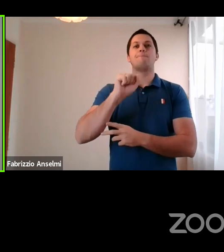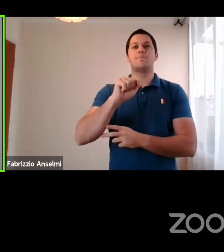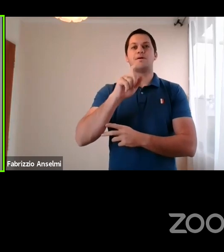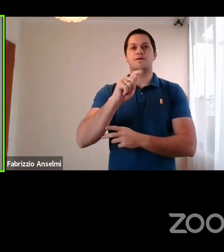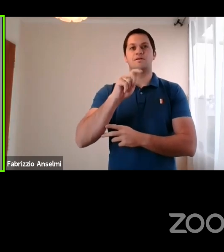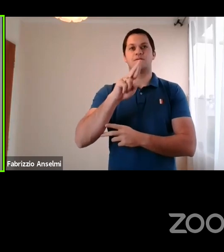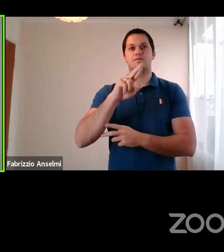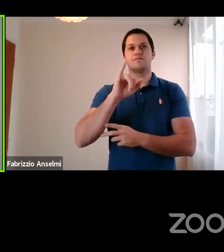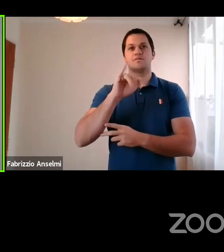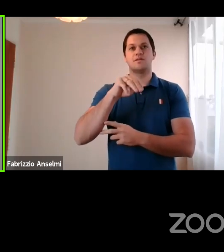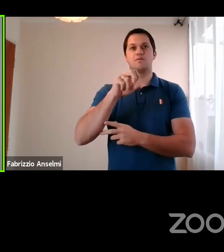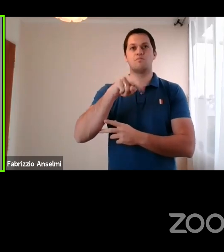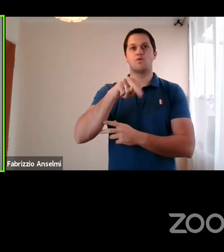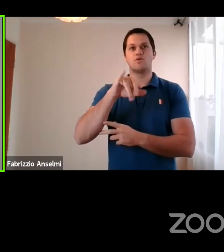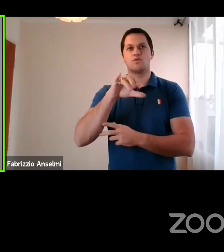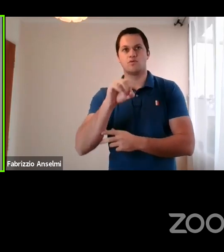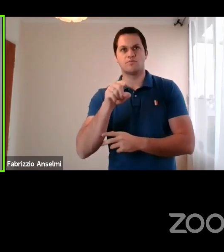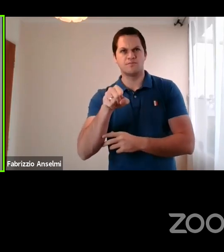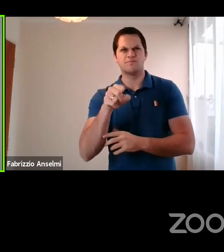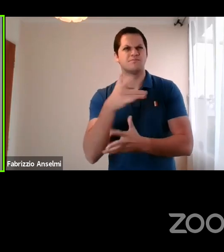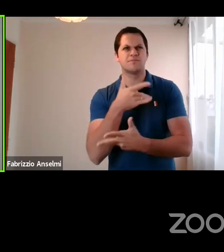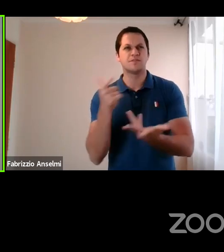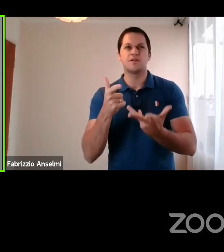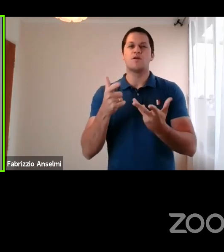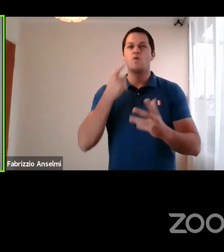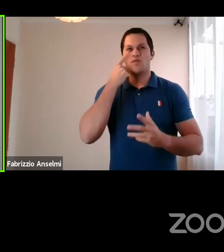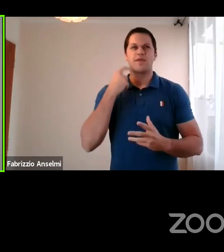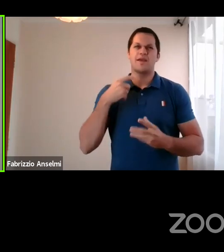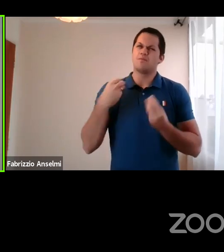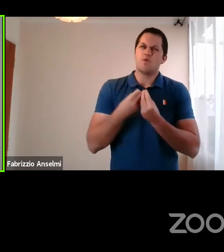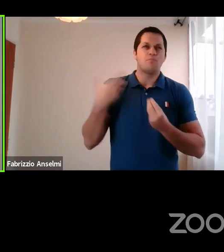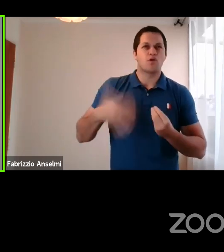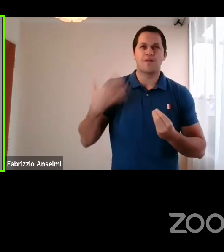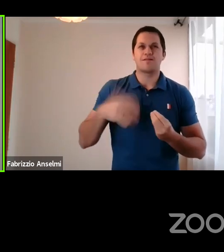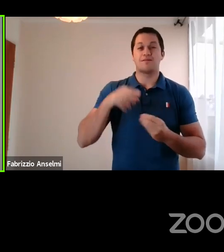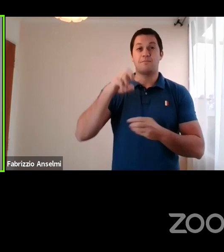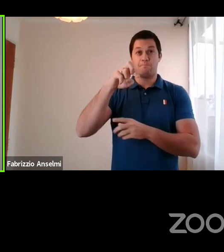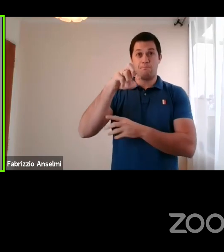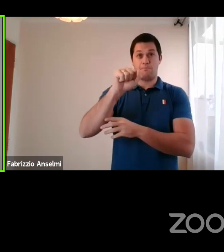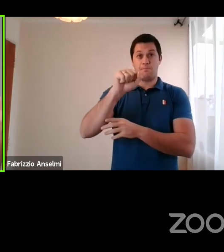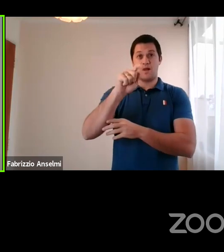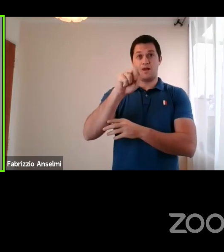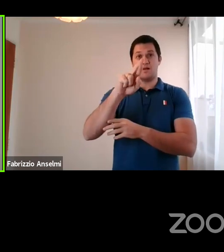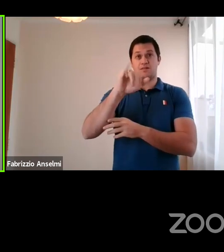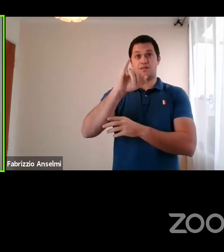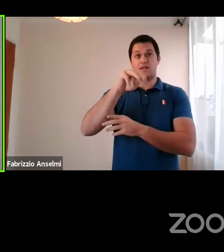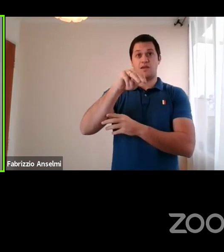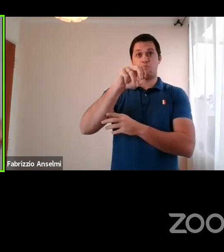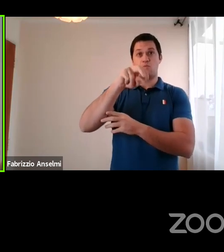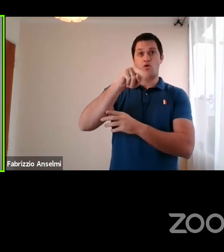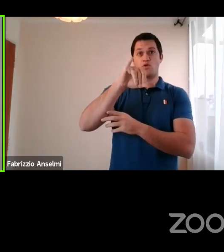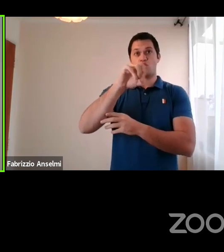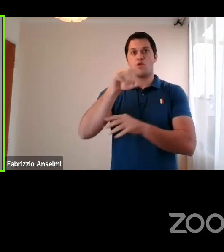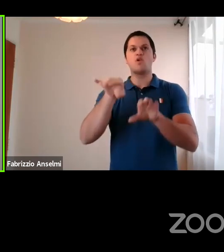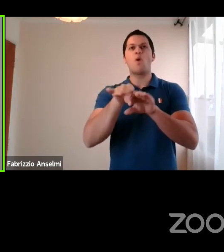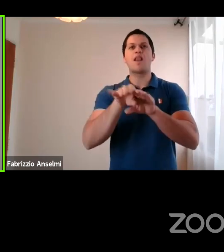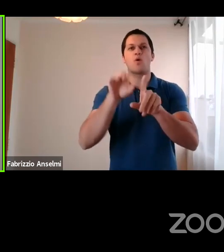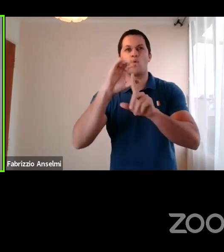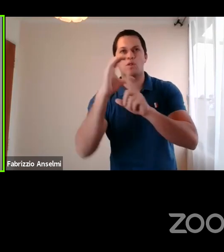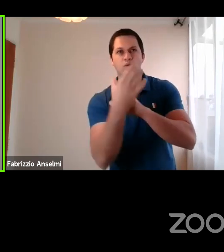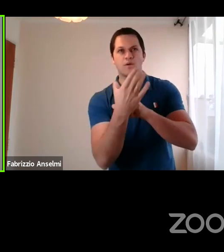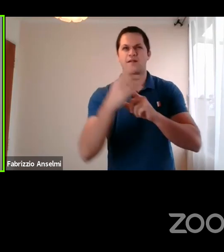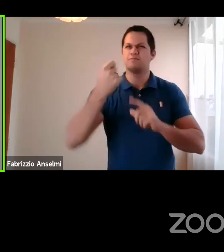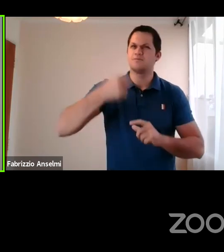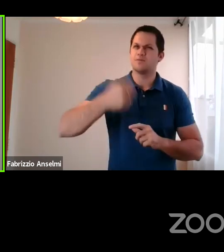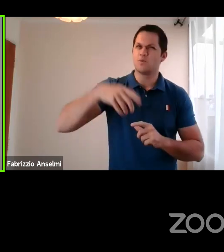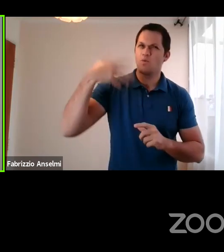importante porque nos permite hablar sobre cuál es el valor que tiene nuestra cultura, cuál es el valor que tiene en este caso la kinesiología. ¿Ya? Y